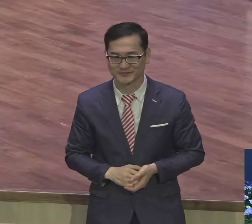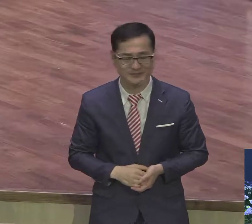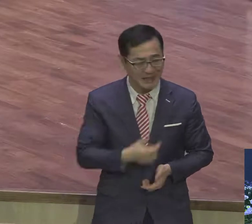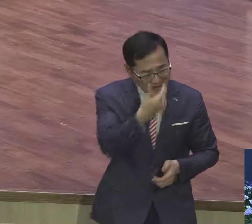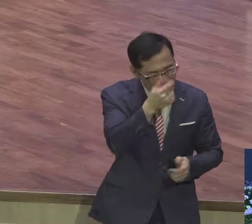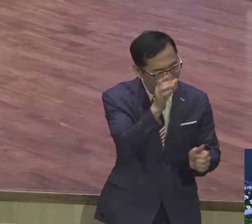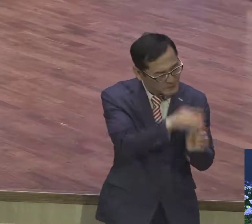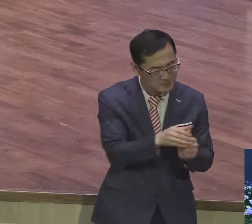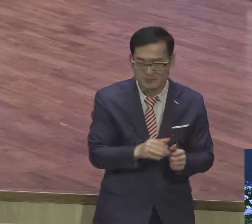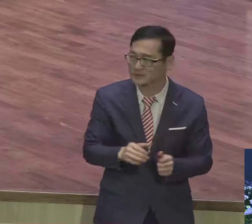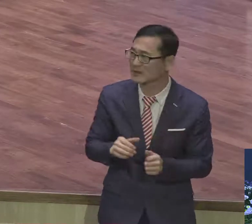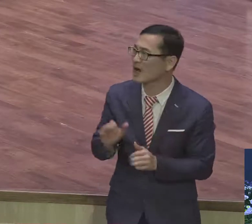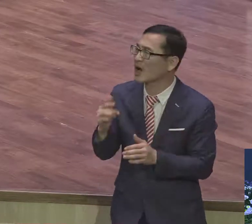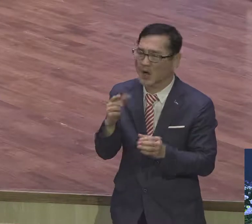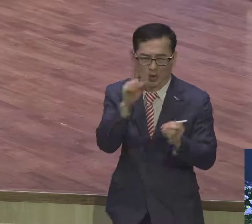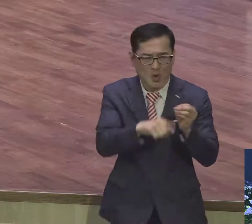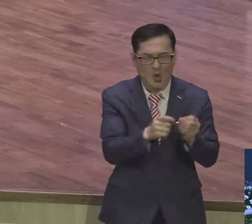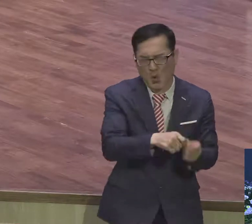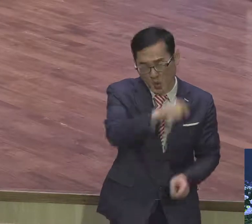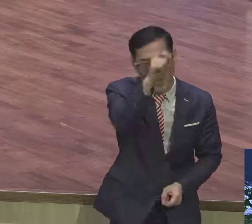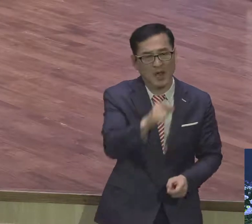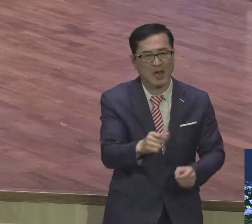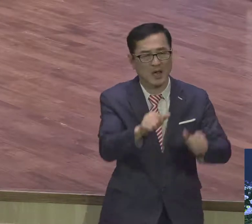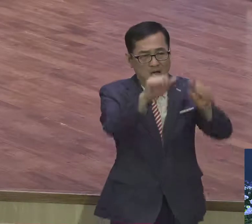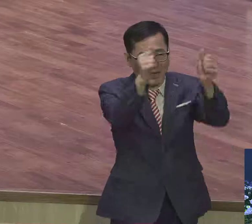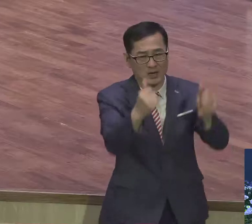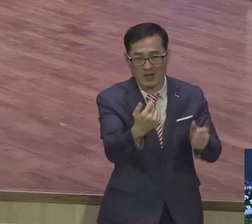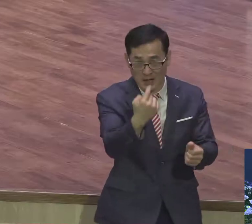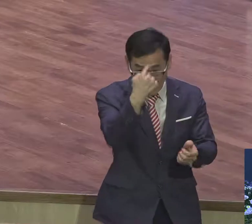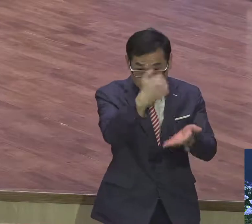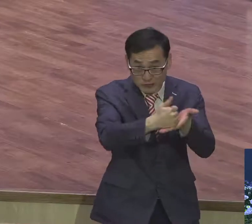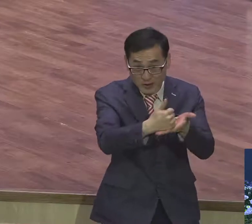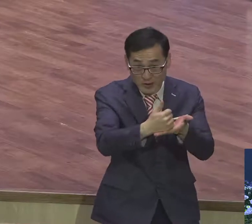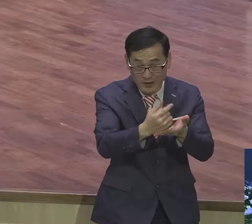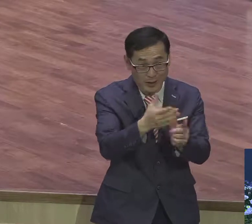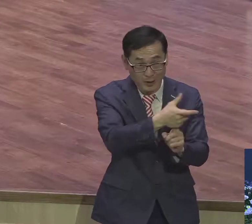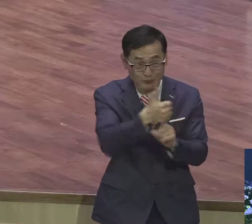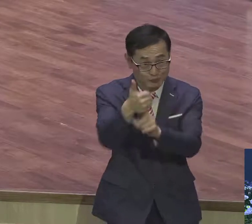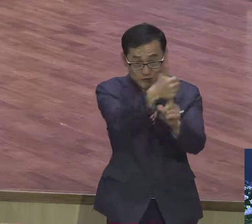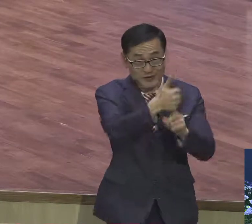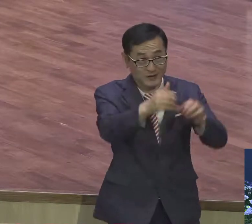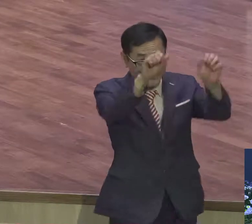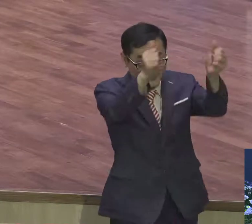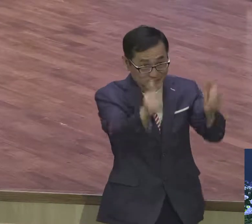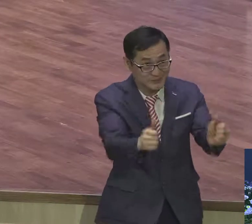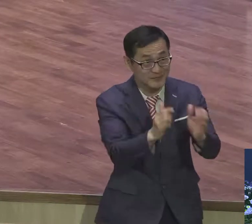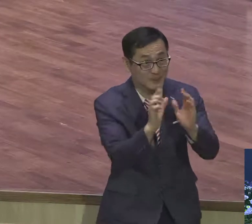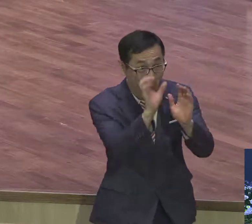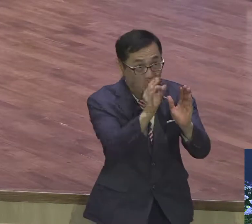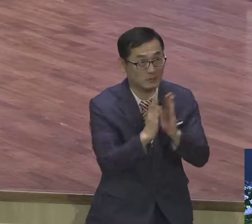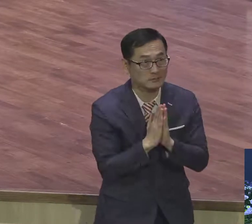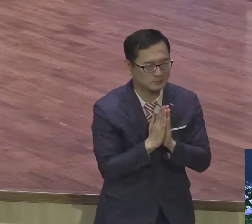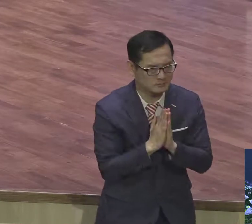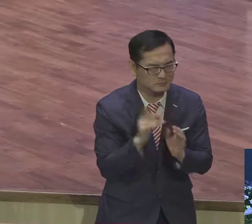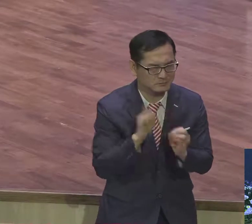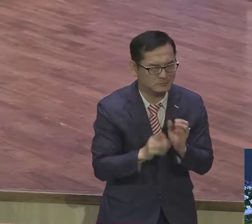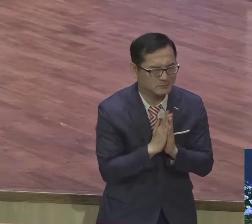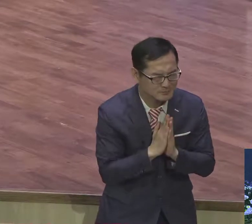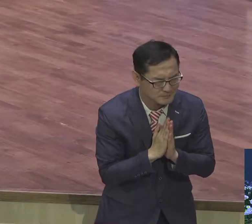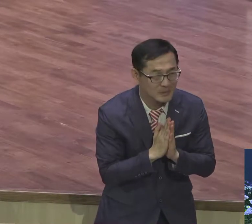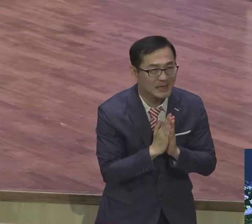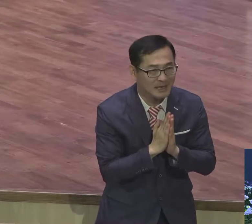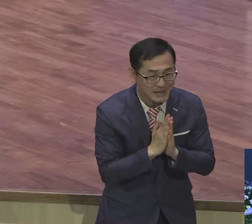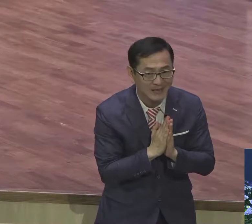기도하는데 나는 절에서 부처님 쳐다보고 기도했는데 아무것도 없어가지고 기도할 맛이 안납니다 그러니까 목사님 그래요 그럼